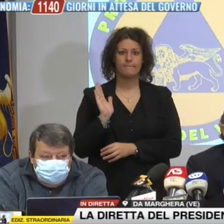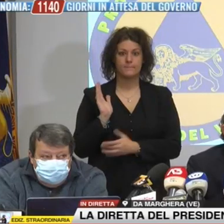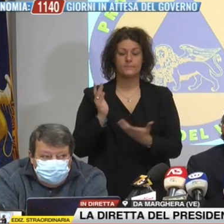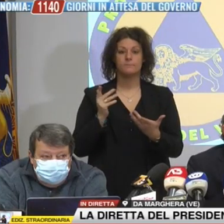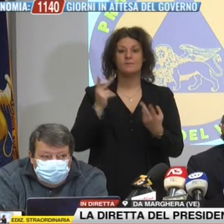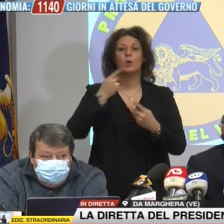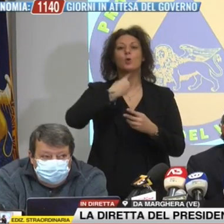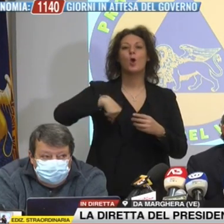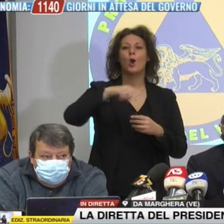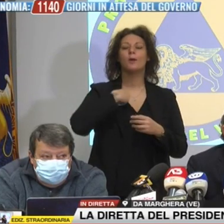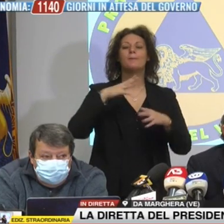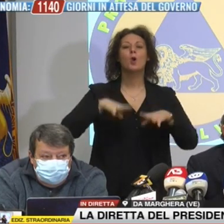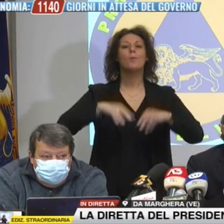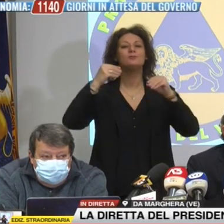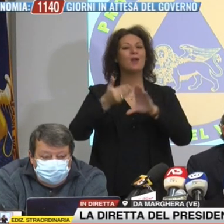sacralità,